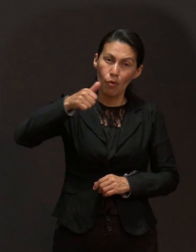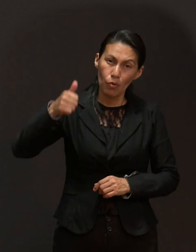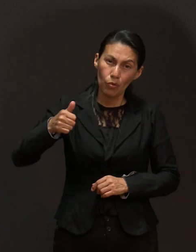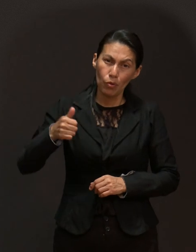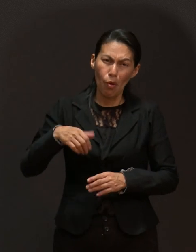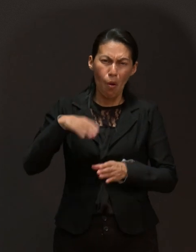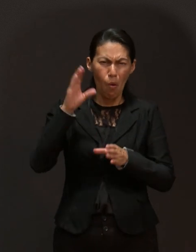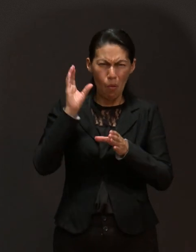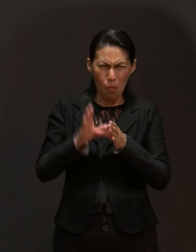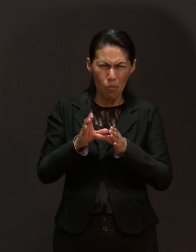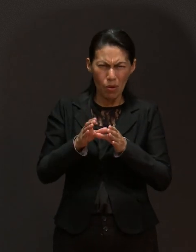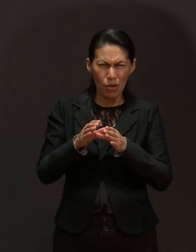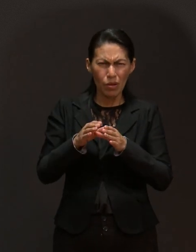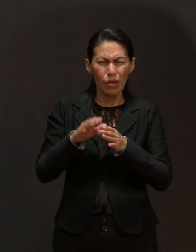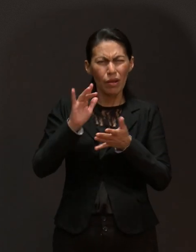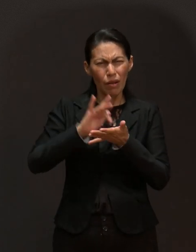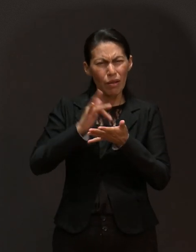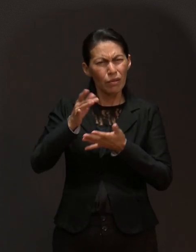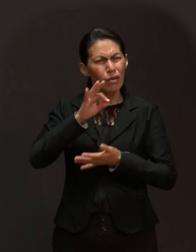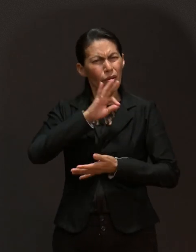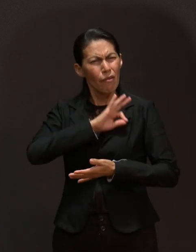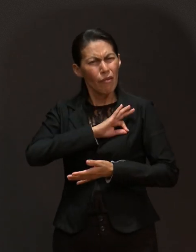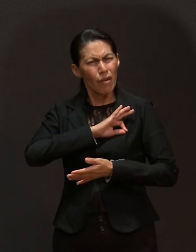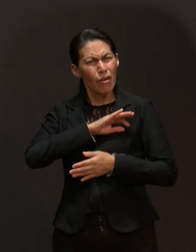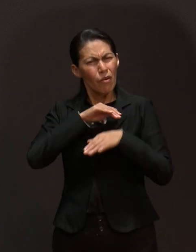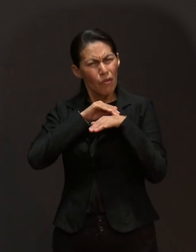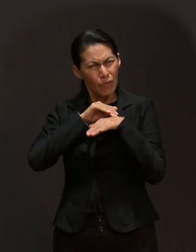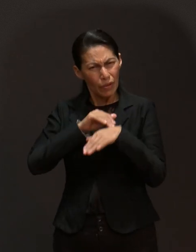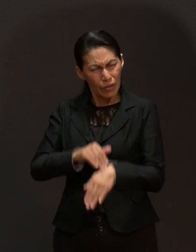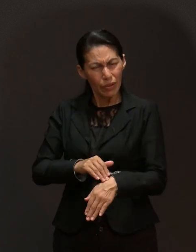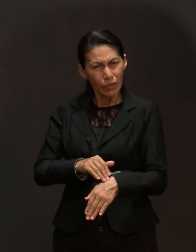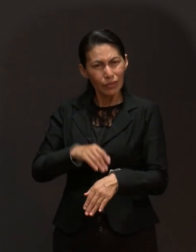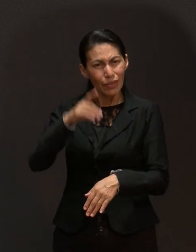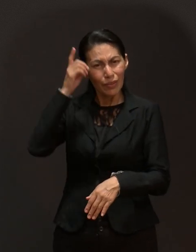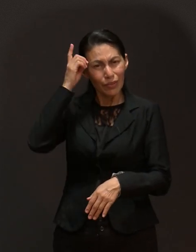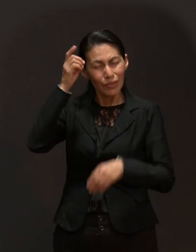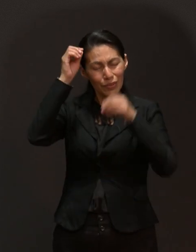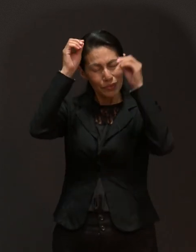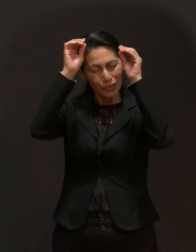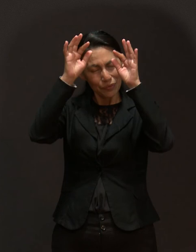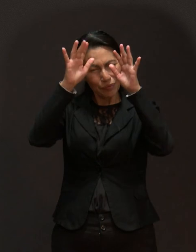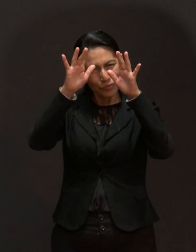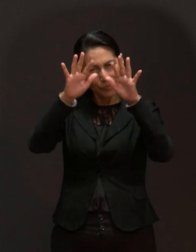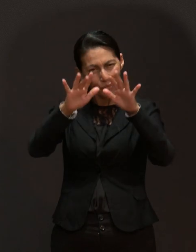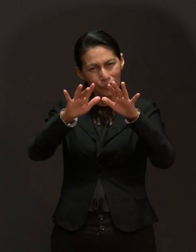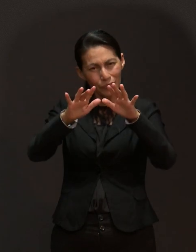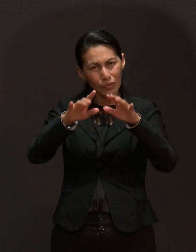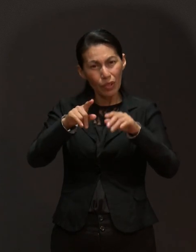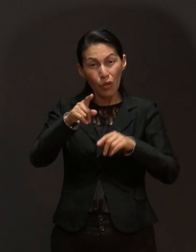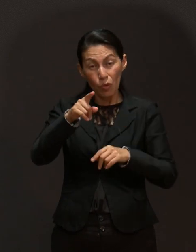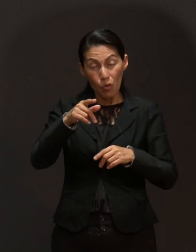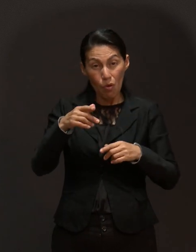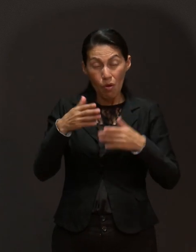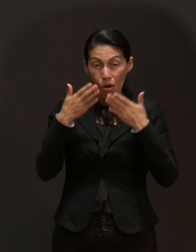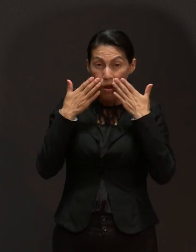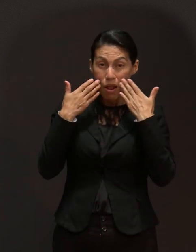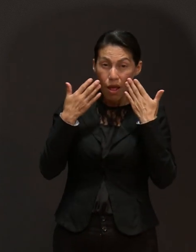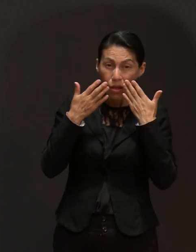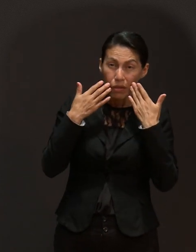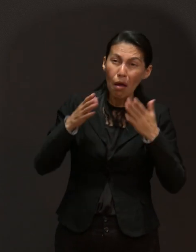Obedientemente Por medio de la fe Dios te otorga Por su gracia Inmerecida